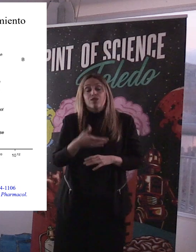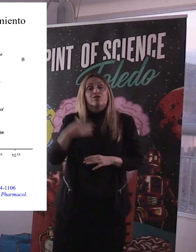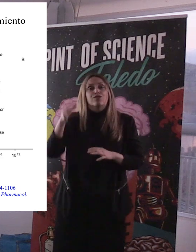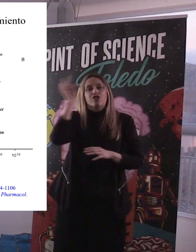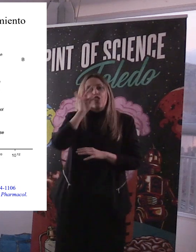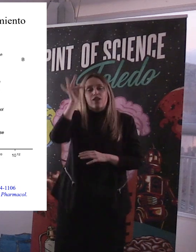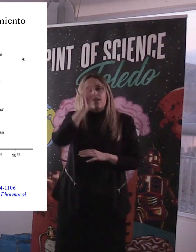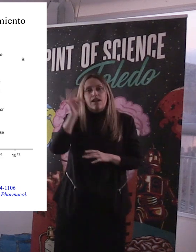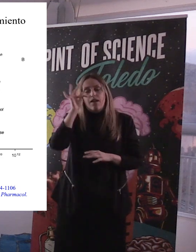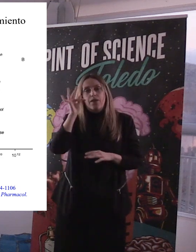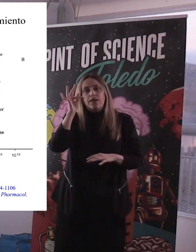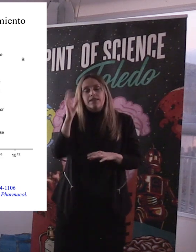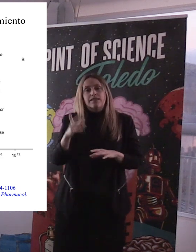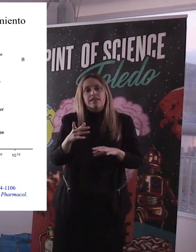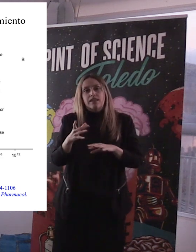envejecimiento.